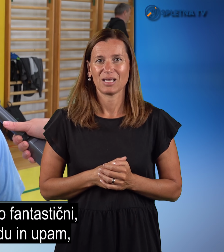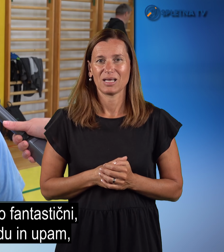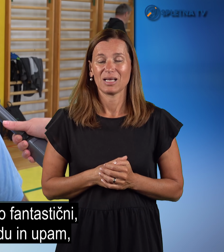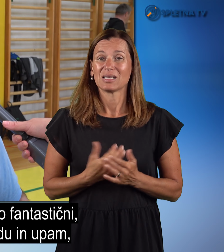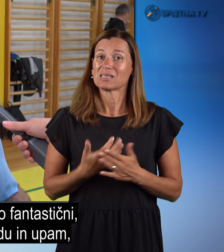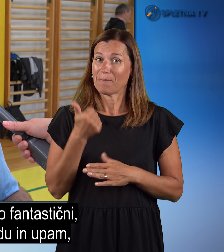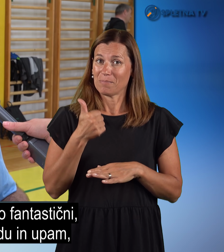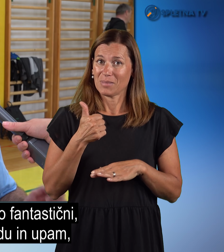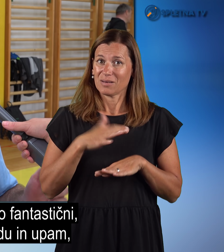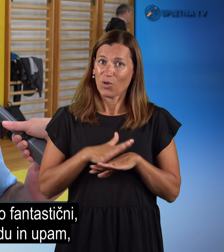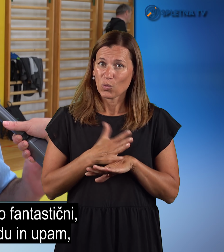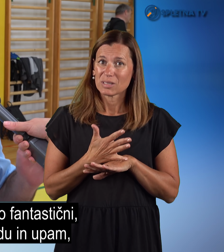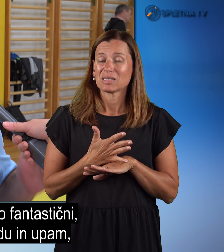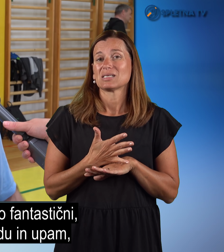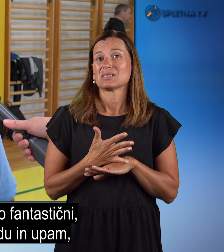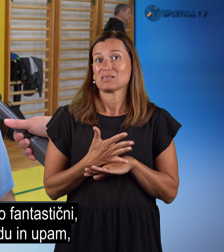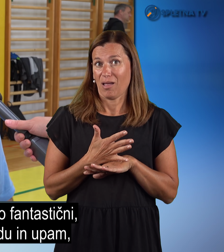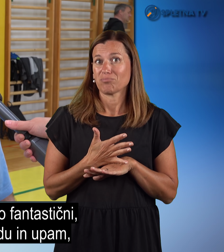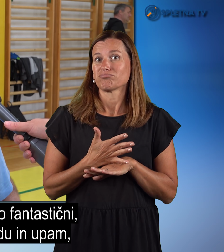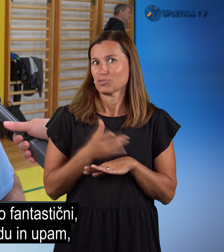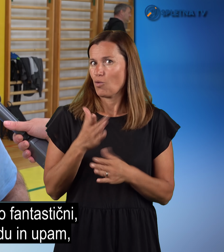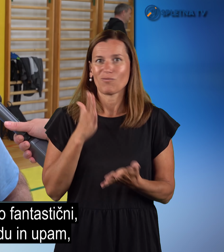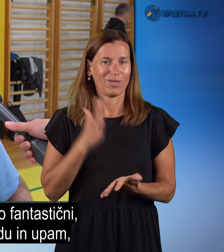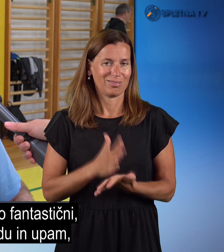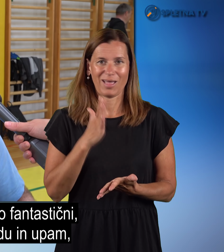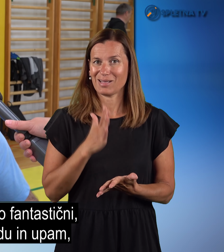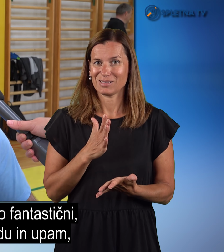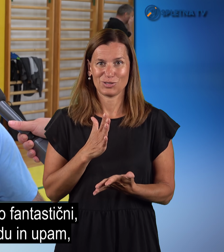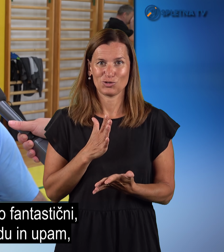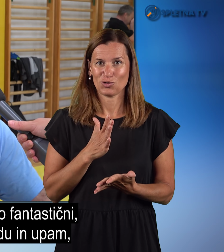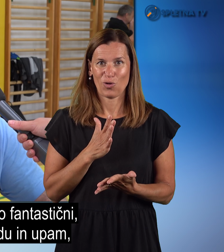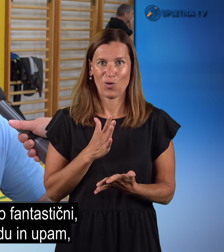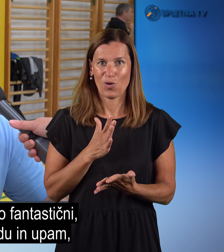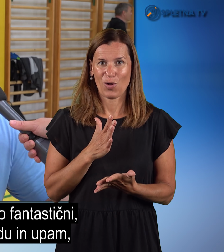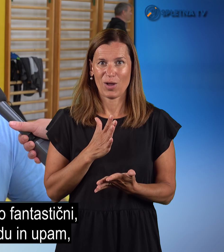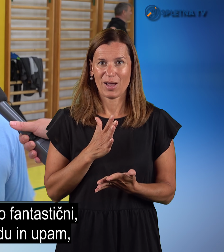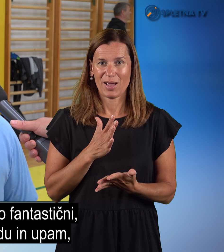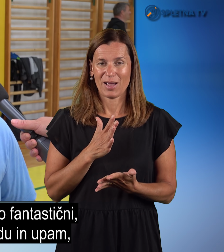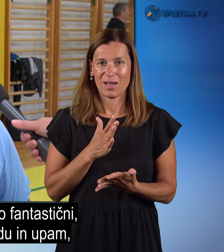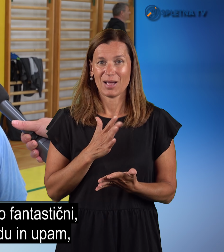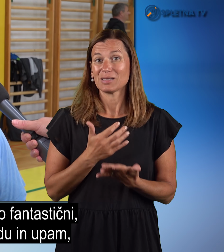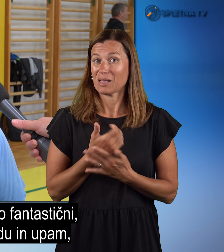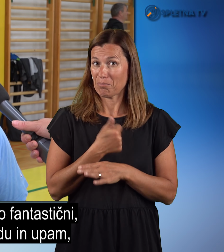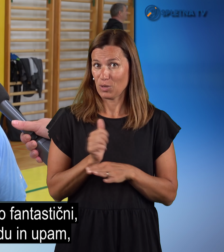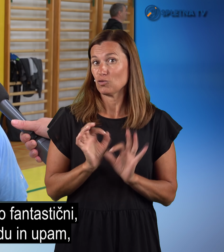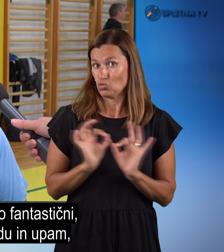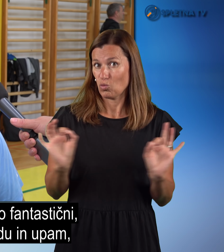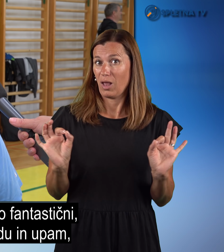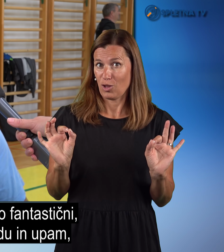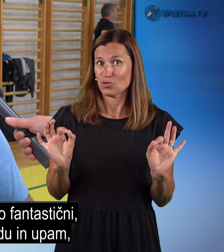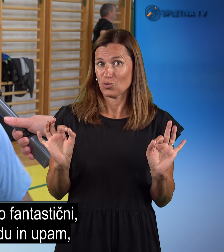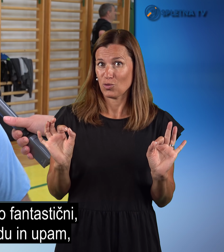Ja, za prve vtise so fantastične, za prvič v